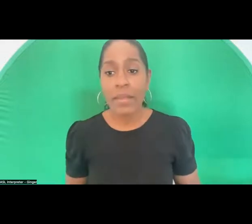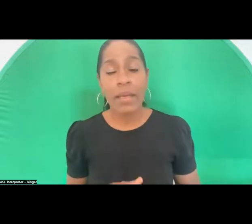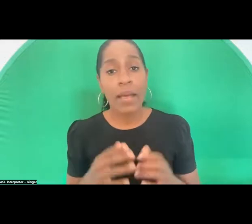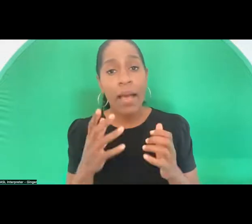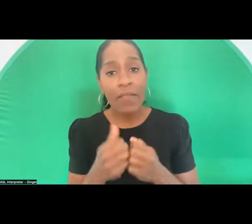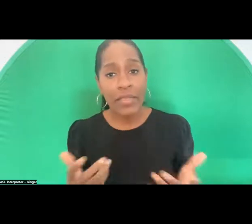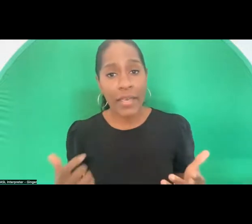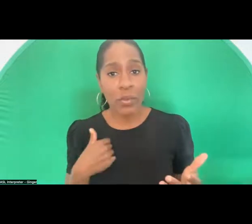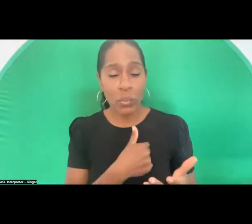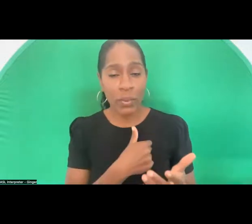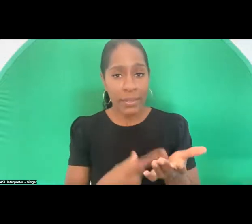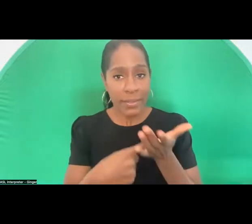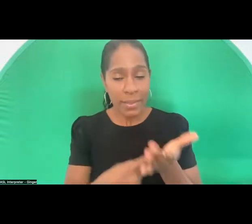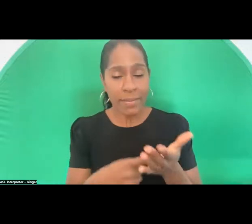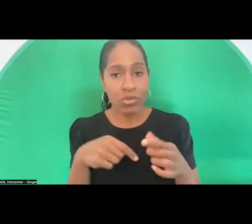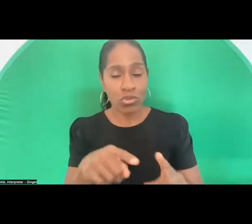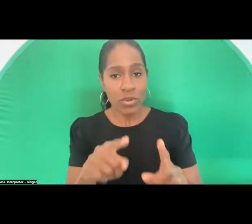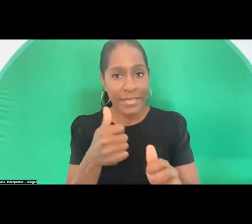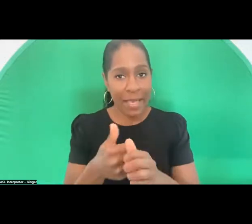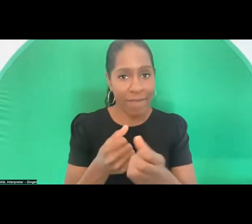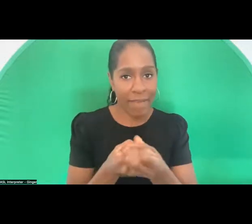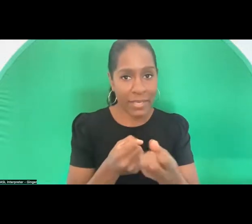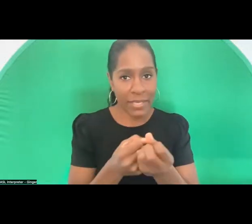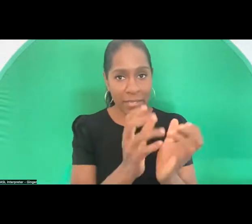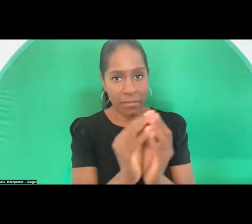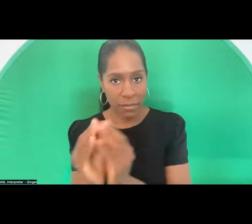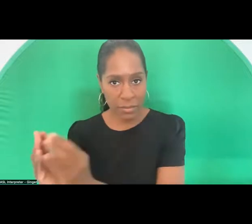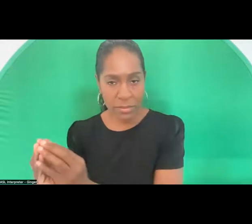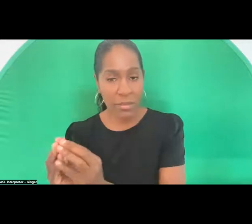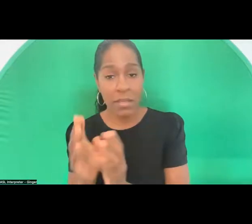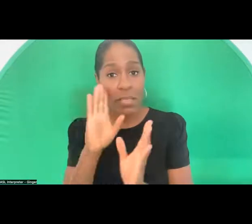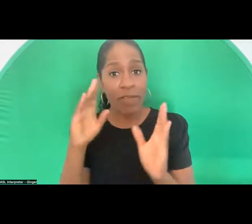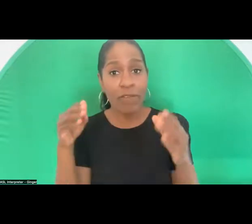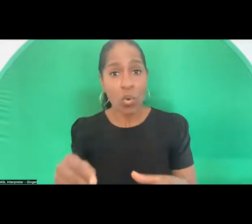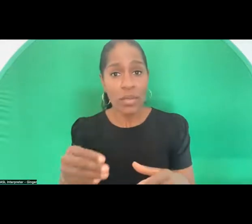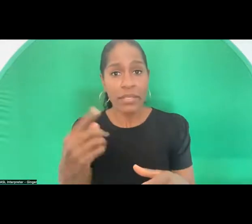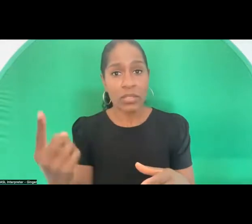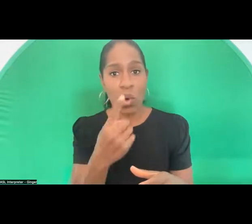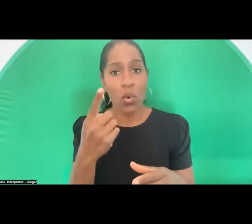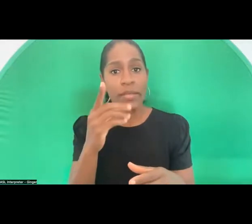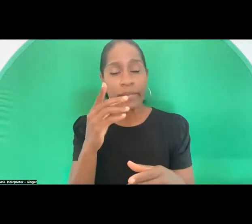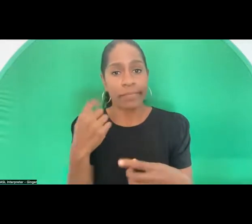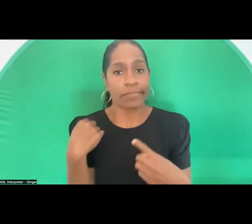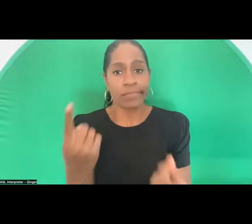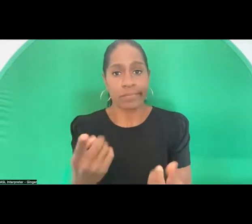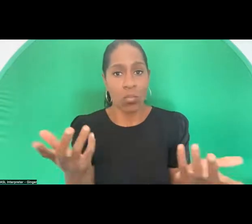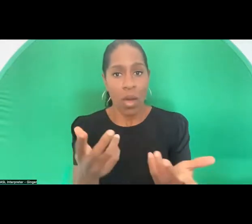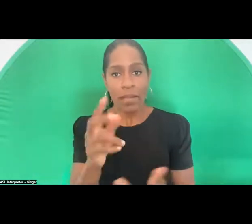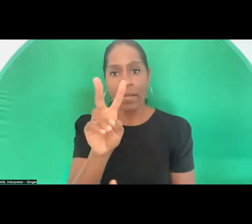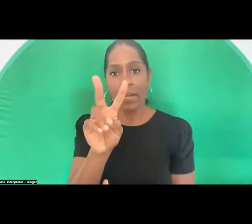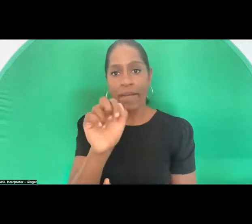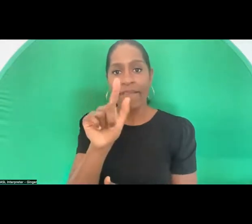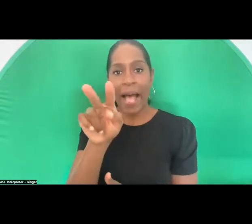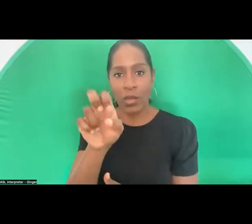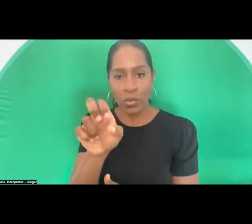todo lo que hablamos en la serie de charlas en el centro a siempre ha sido el valor al día de